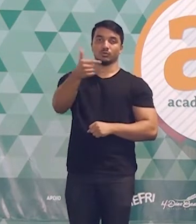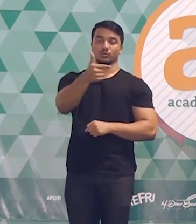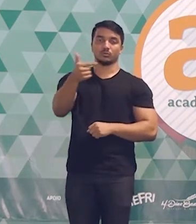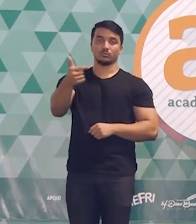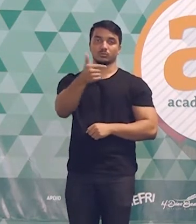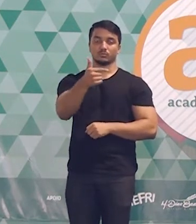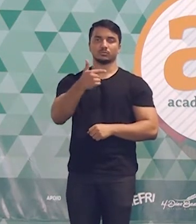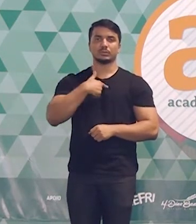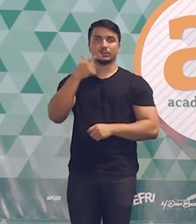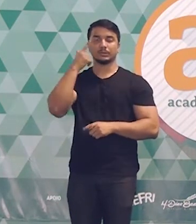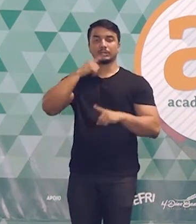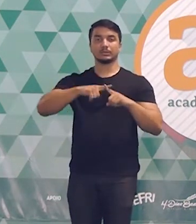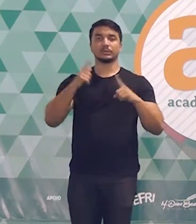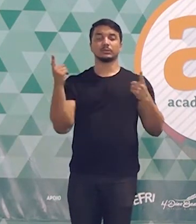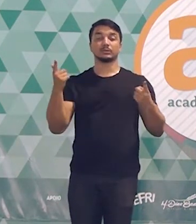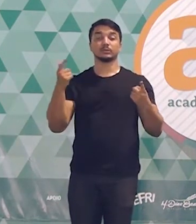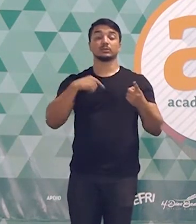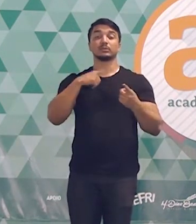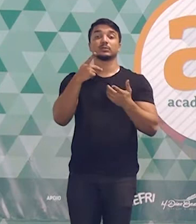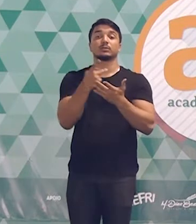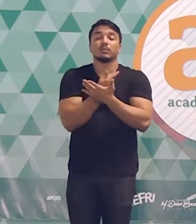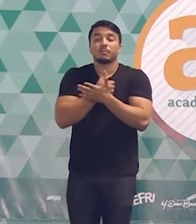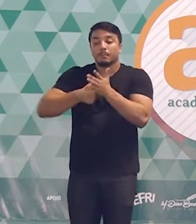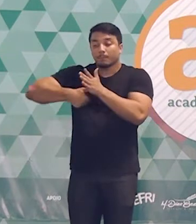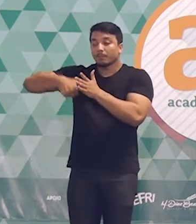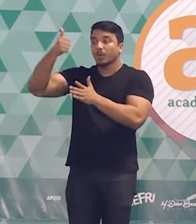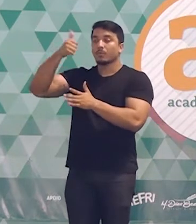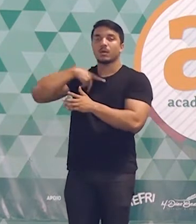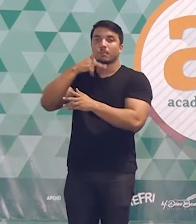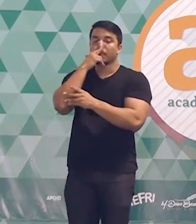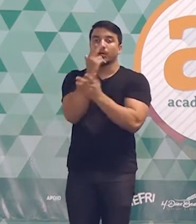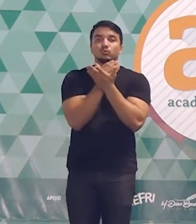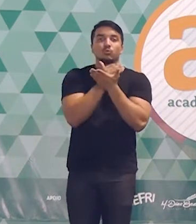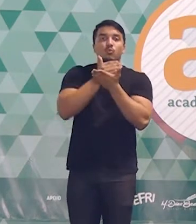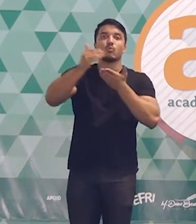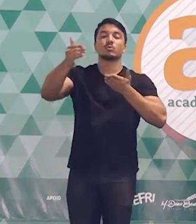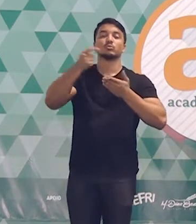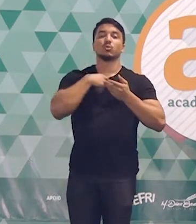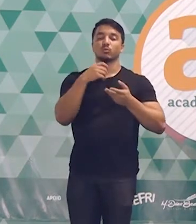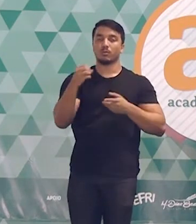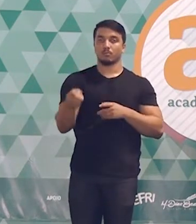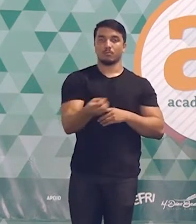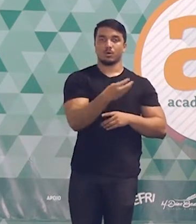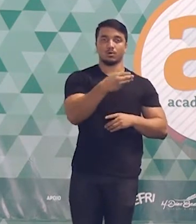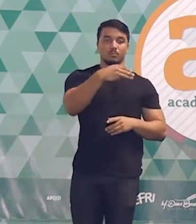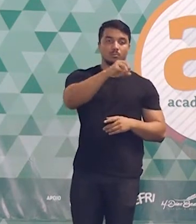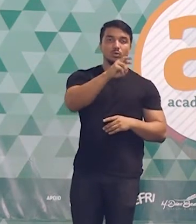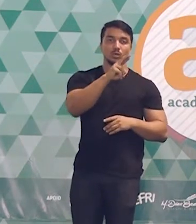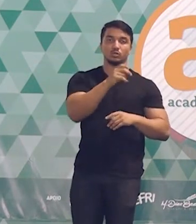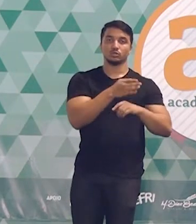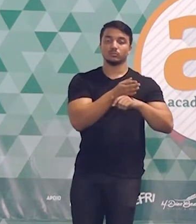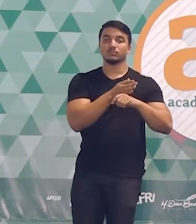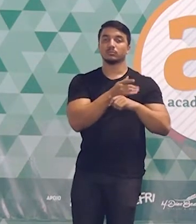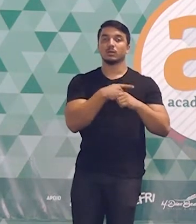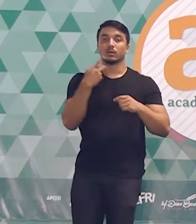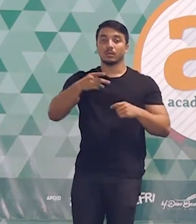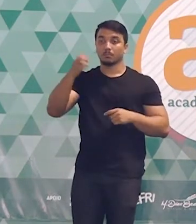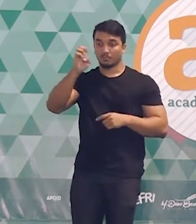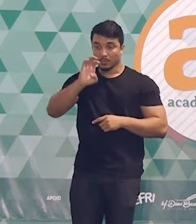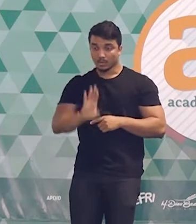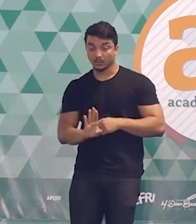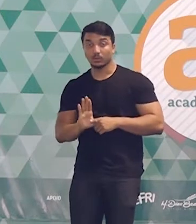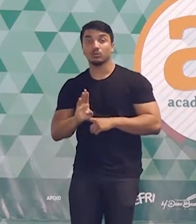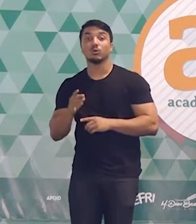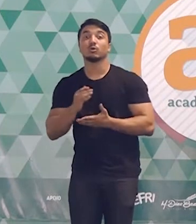1922. Entretanto, o primeiro grito modernista em terras